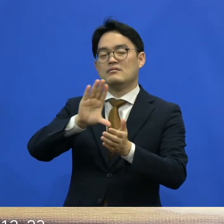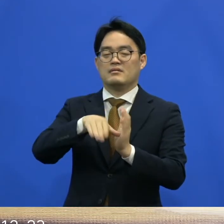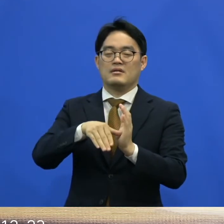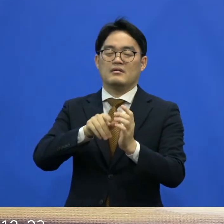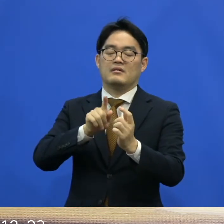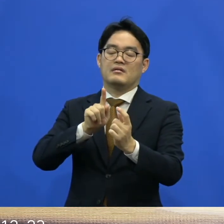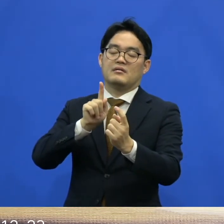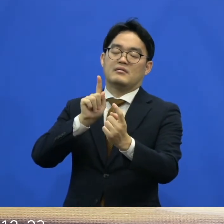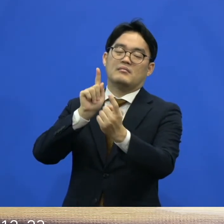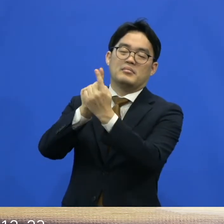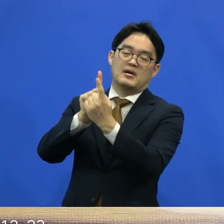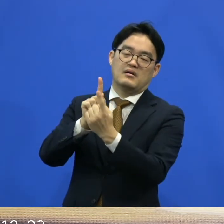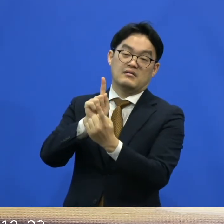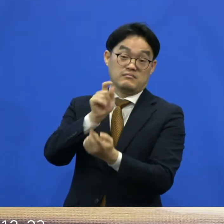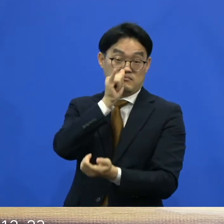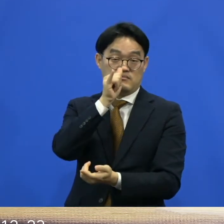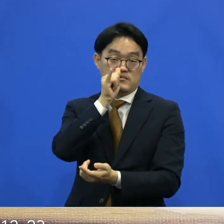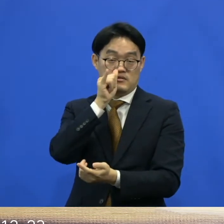요셉이 지금 겪고 있는 상황입니다.